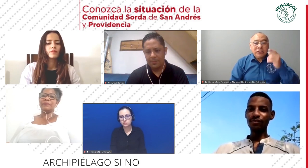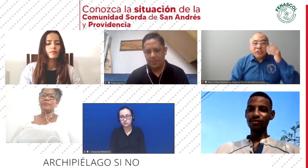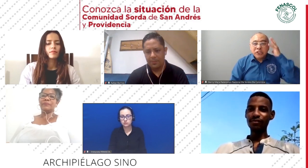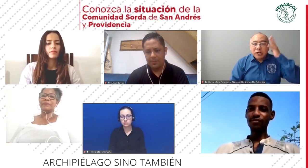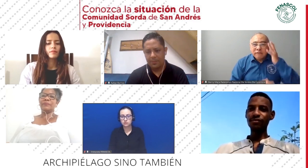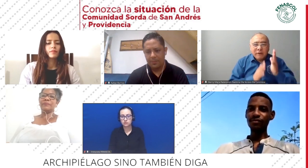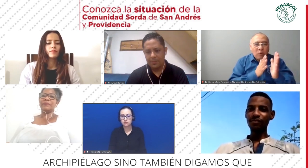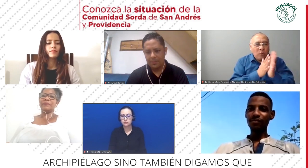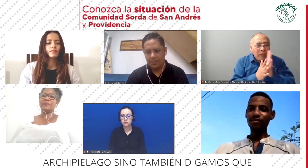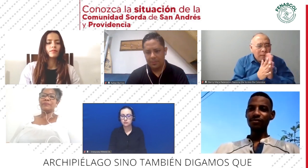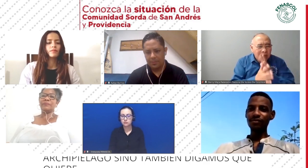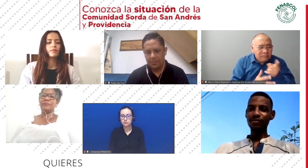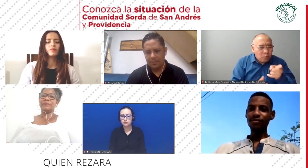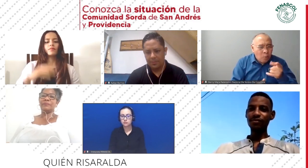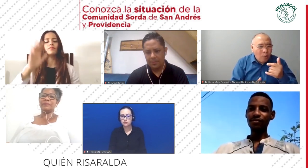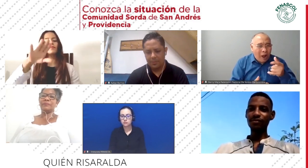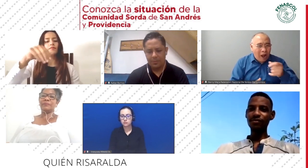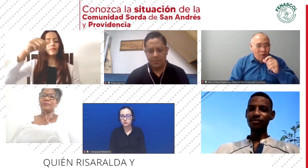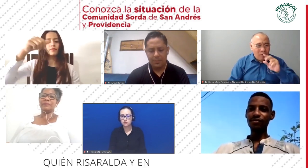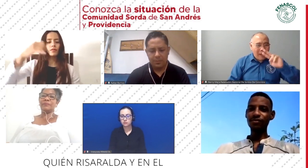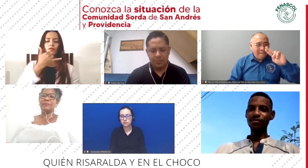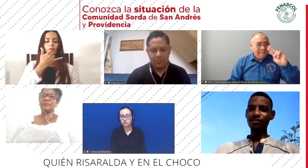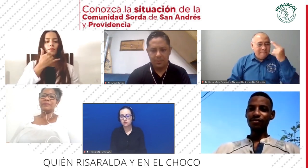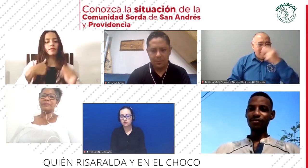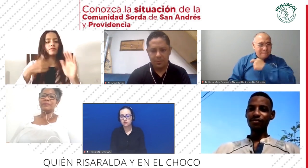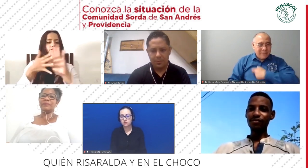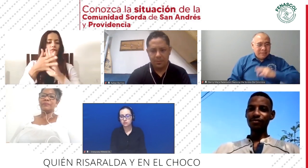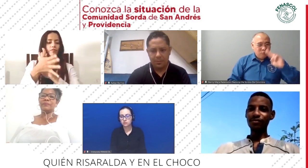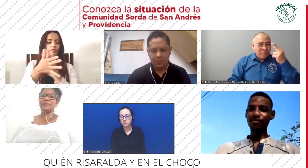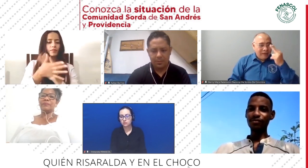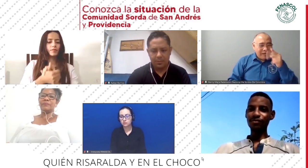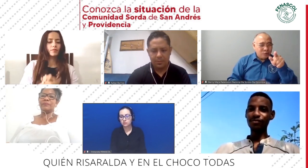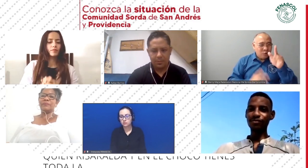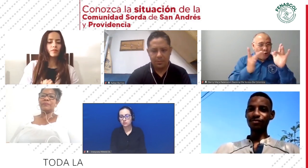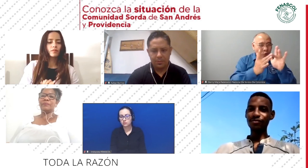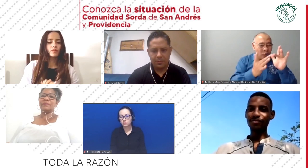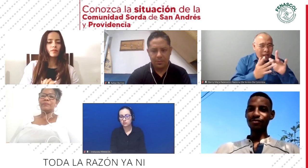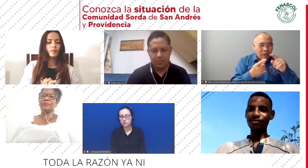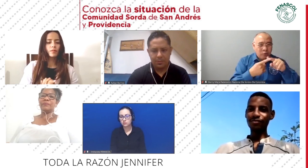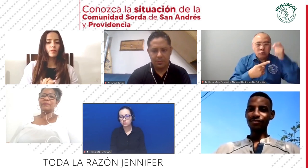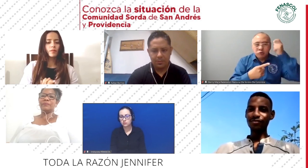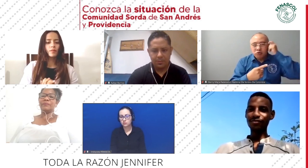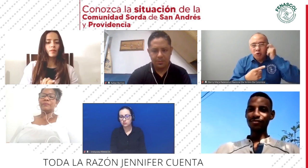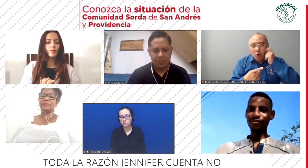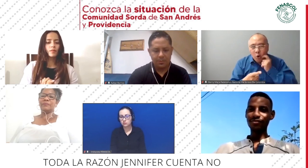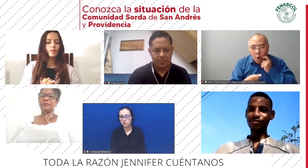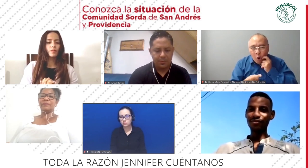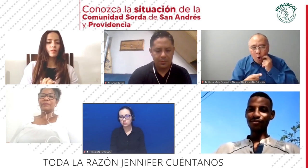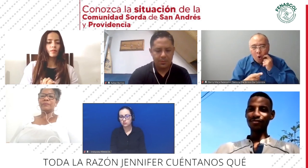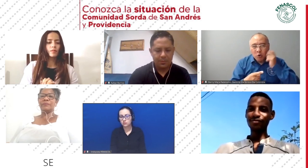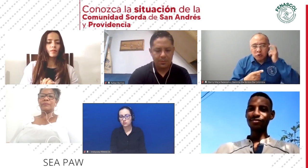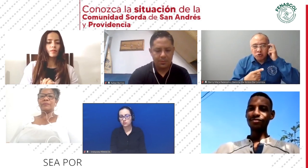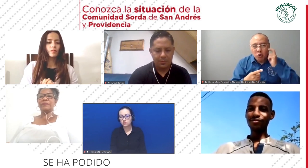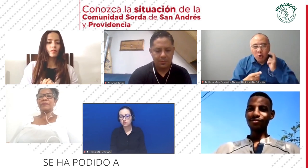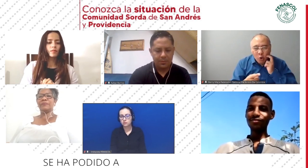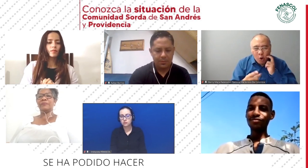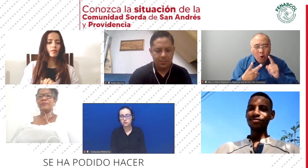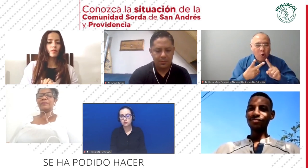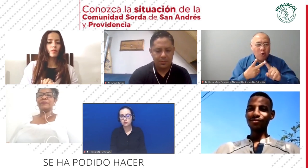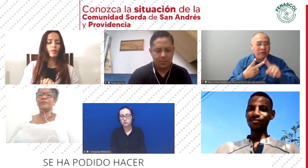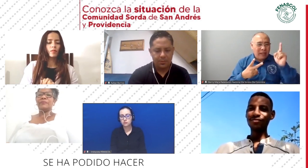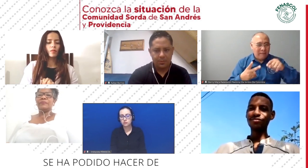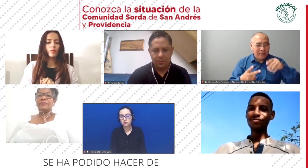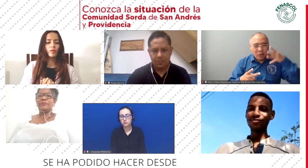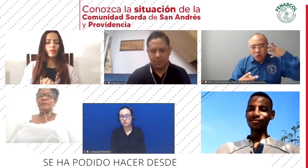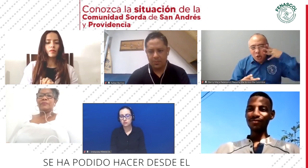también digamos que en risaralda y en el choco tienes toda la razón jennifer cuéntanos que se ha podido hacer